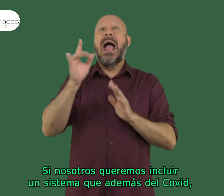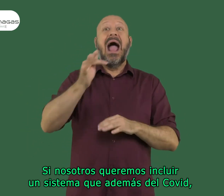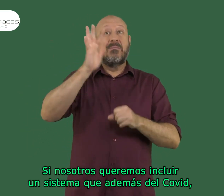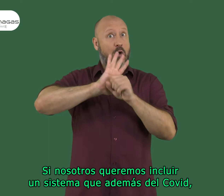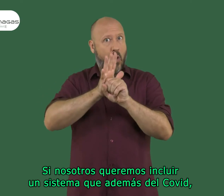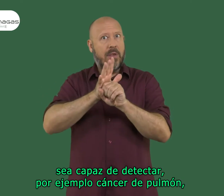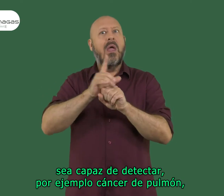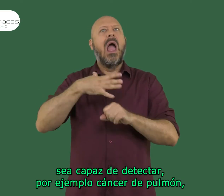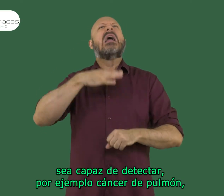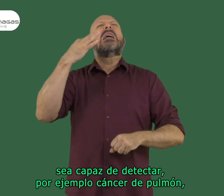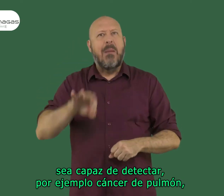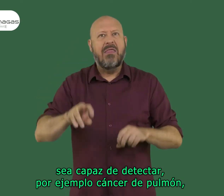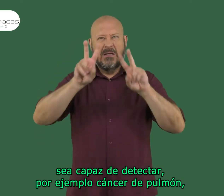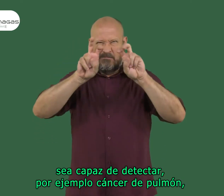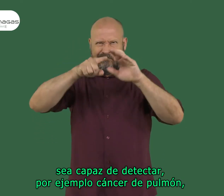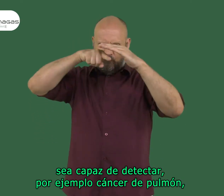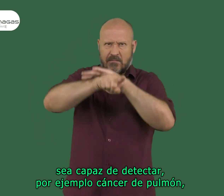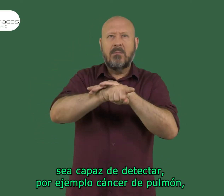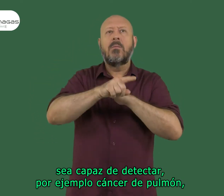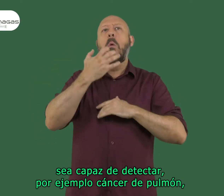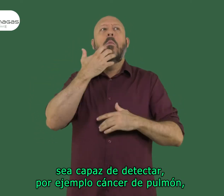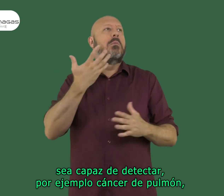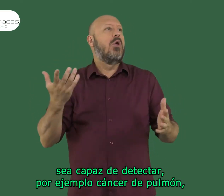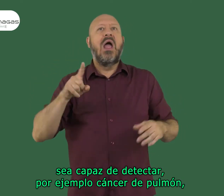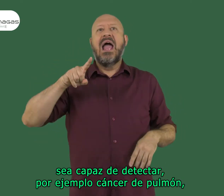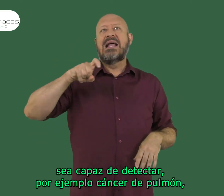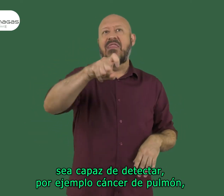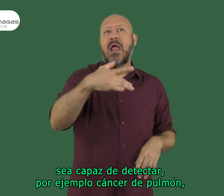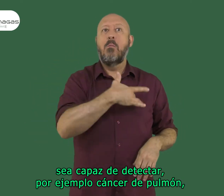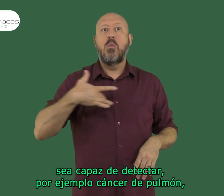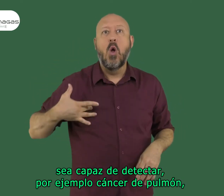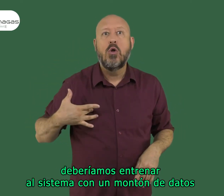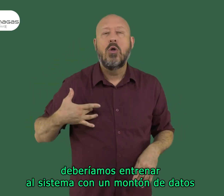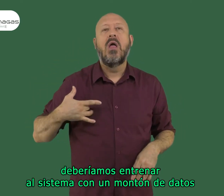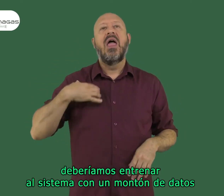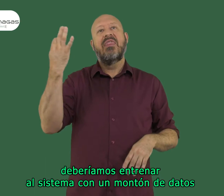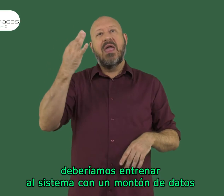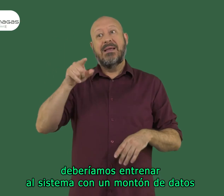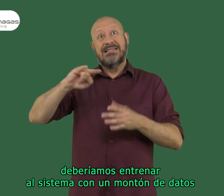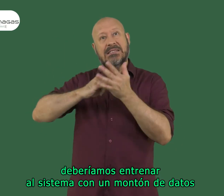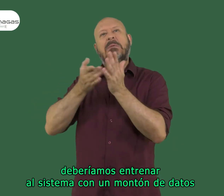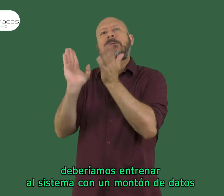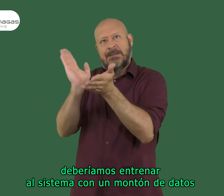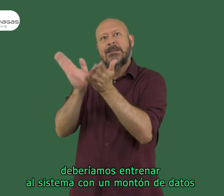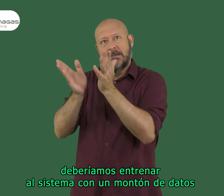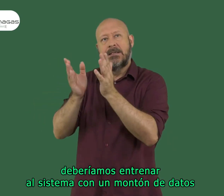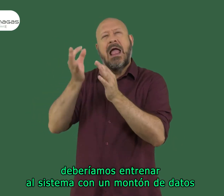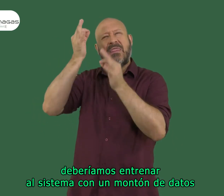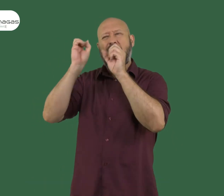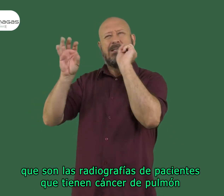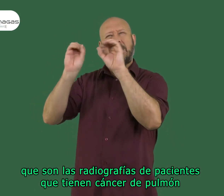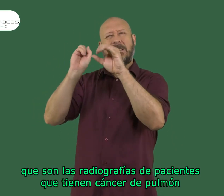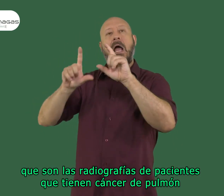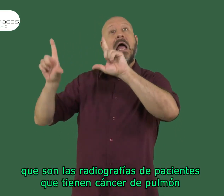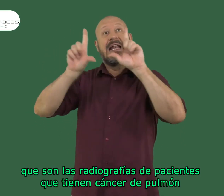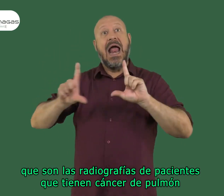además del COVID sea capaz de detectar, pues, por ejemplo, cáncer de pulmón, deberíamos entrenar al sistema con un montón de datos, que